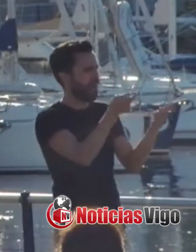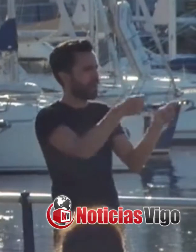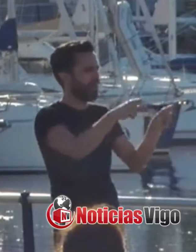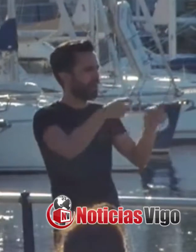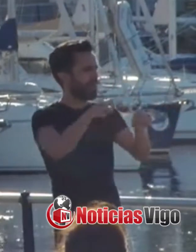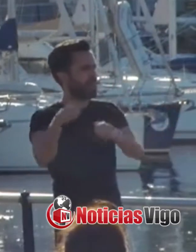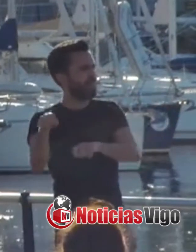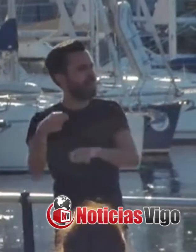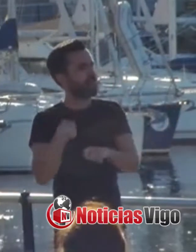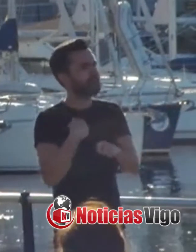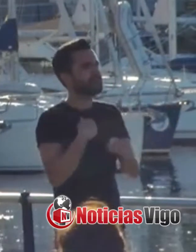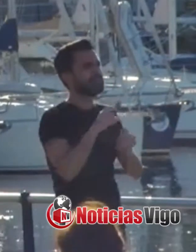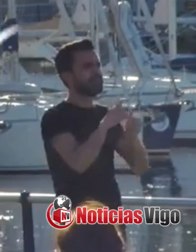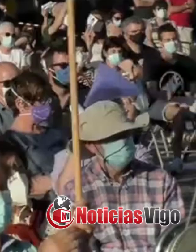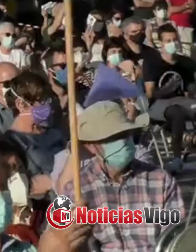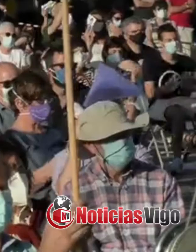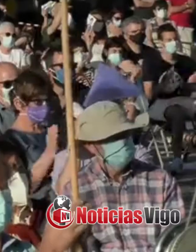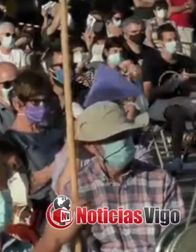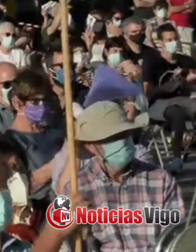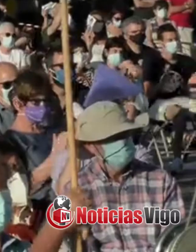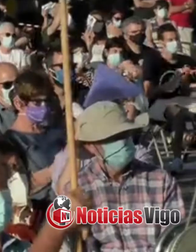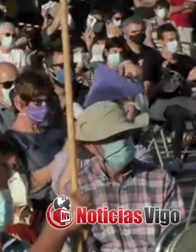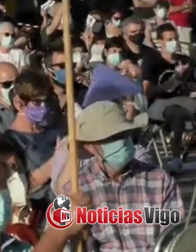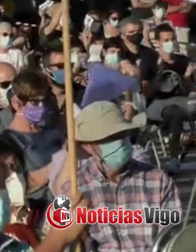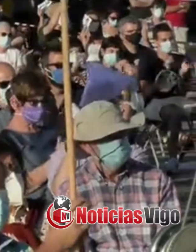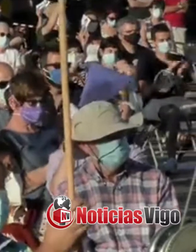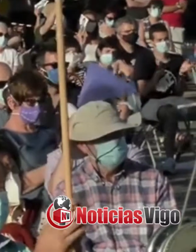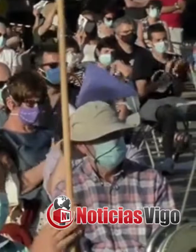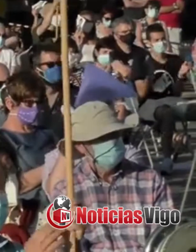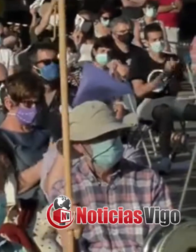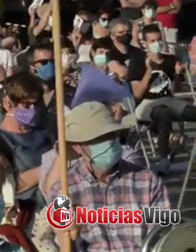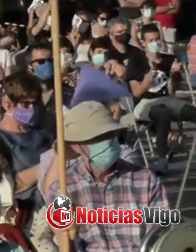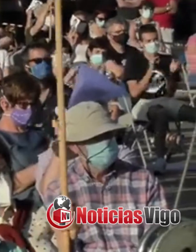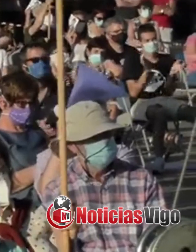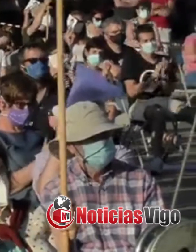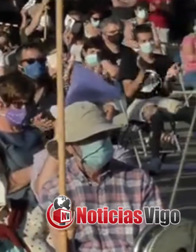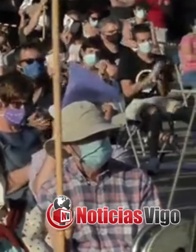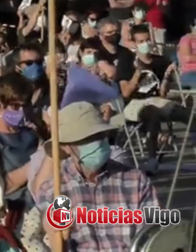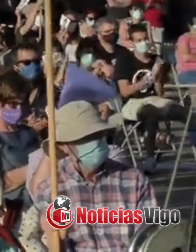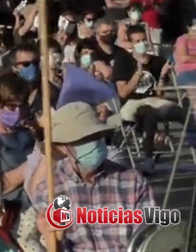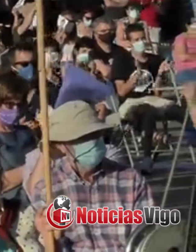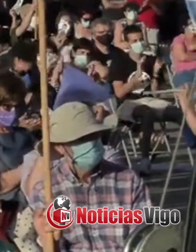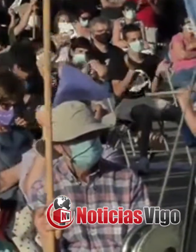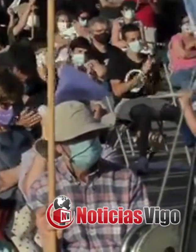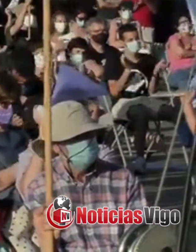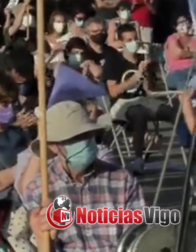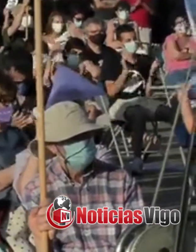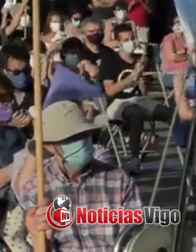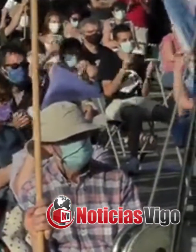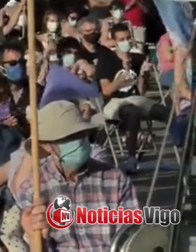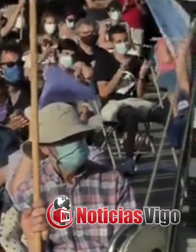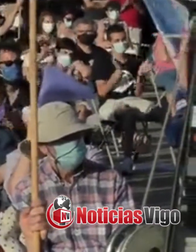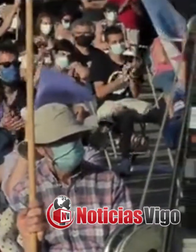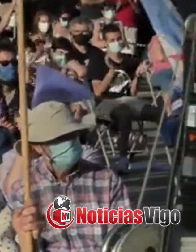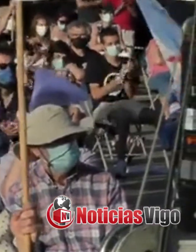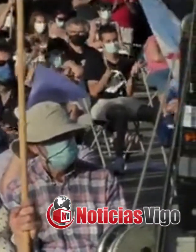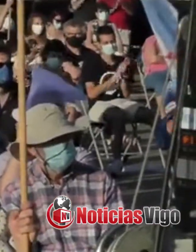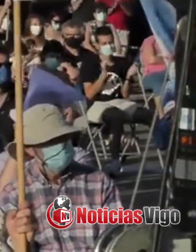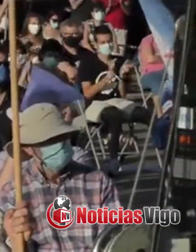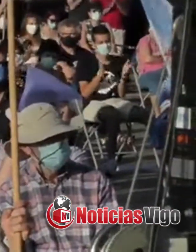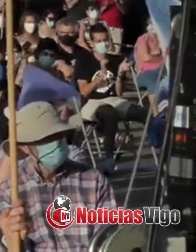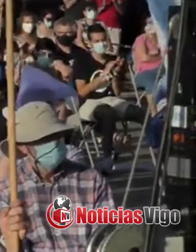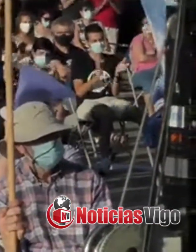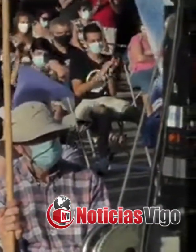máis deslocalizacións. Ese é a Galiza que nos deixa Feijó, a Galiza que vendeu unhas caixas que ya se entregó